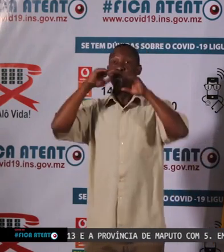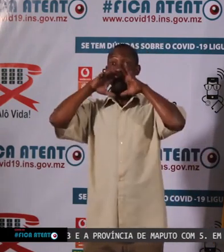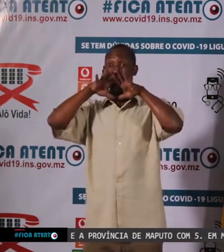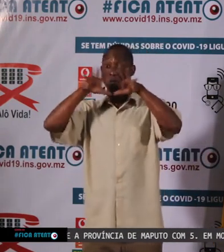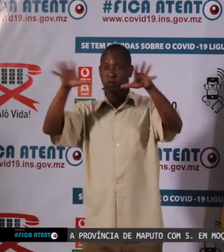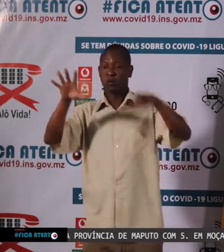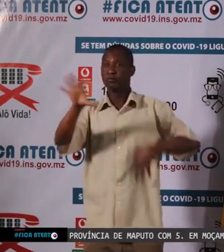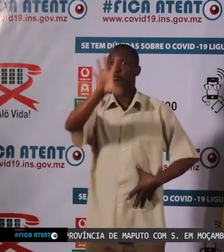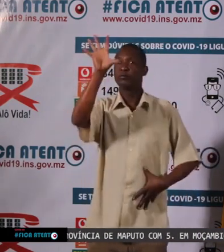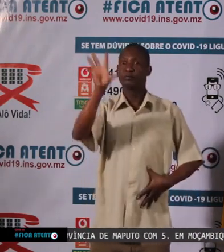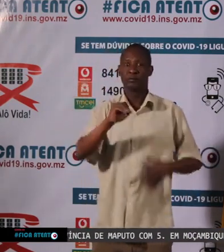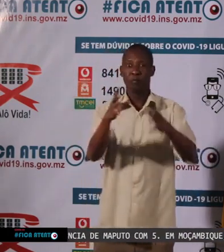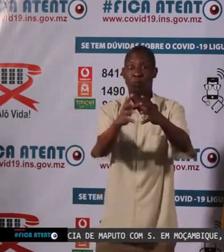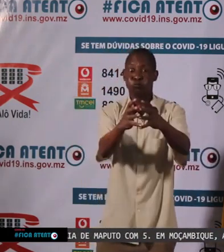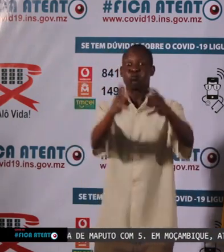de